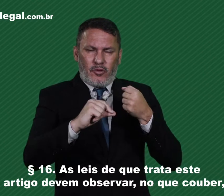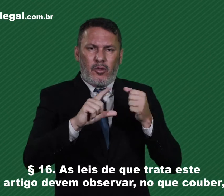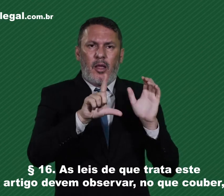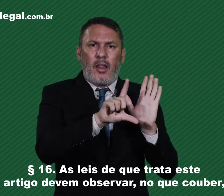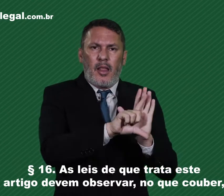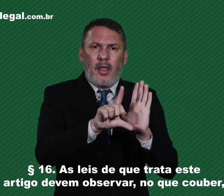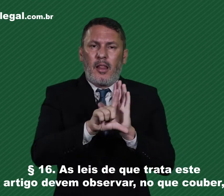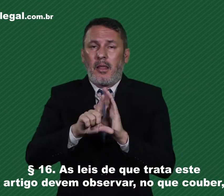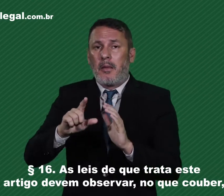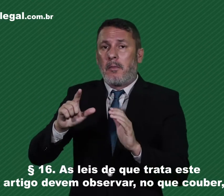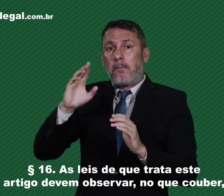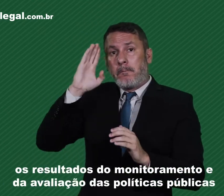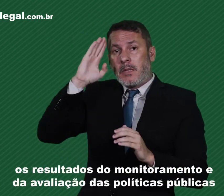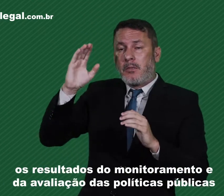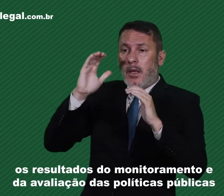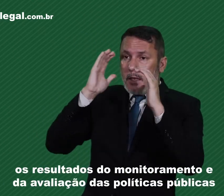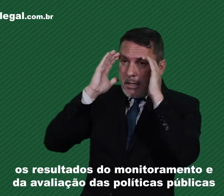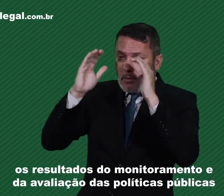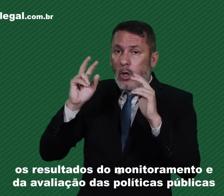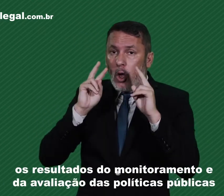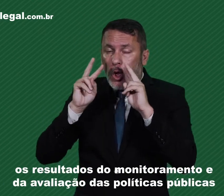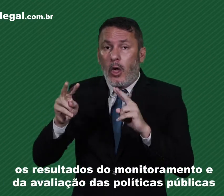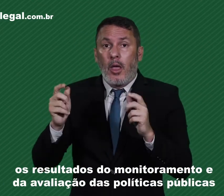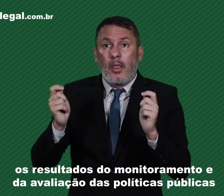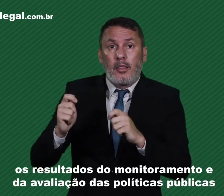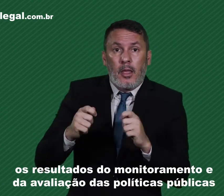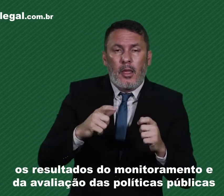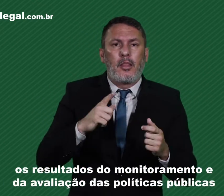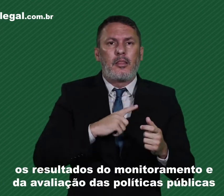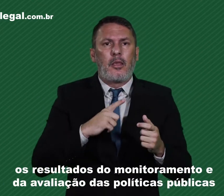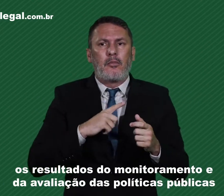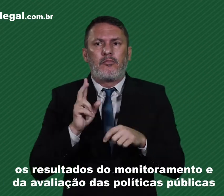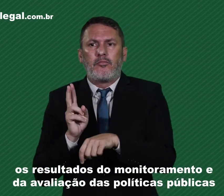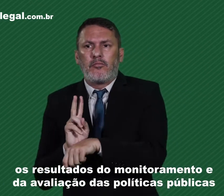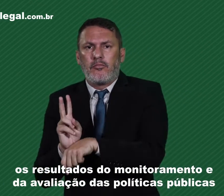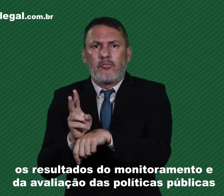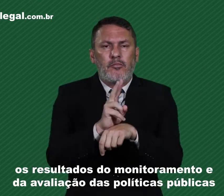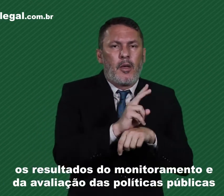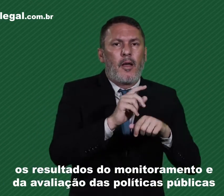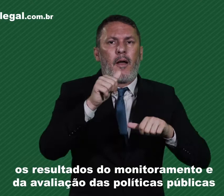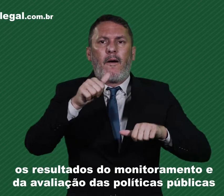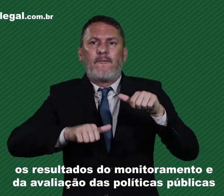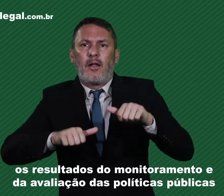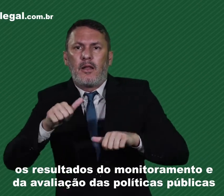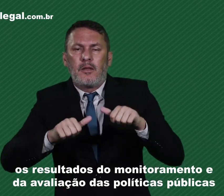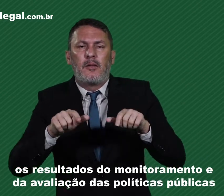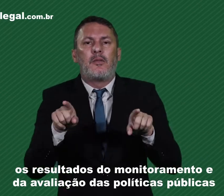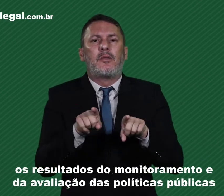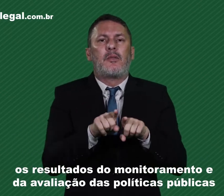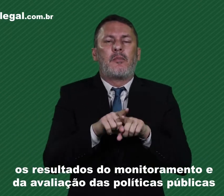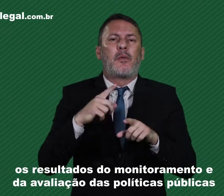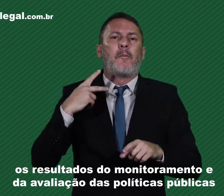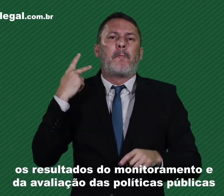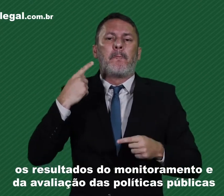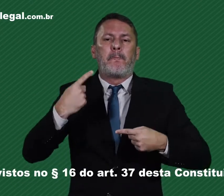observar no que couber os resultados do monitoramento e da avaliação das políticas públicas